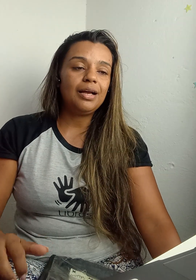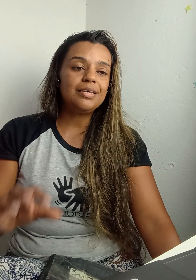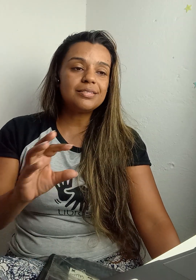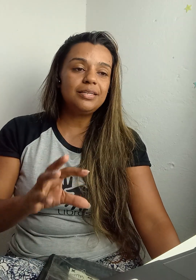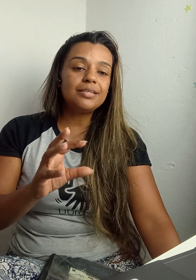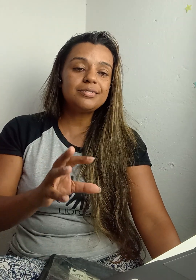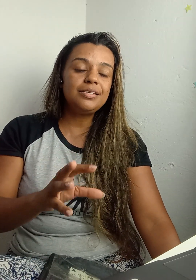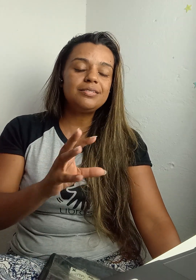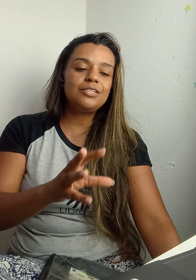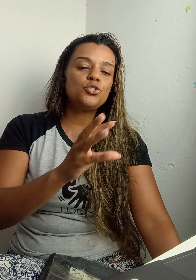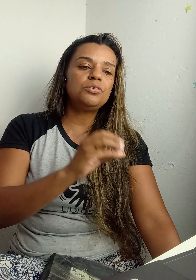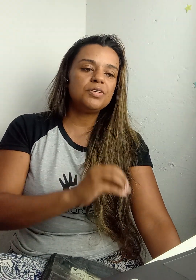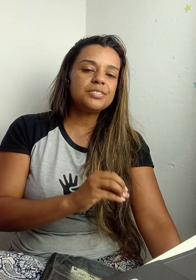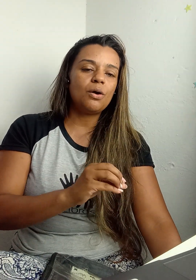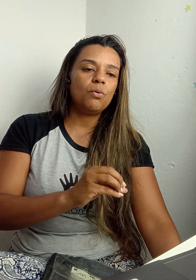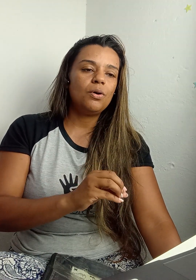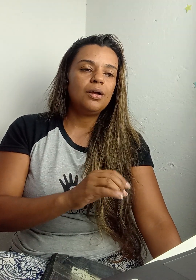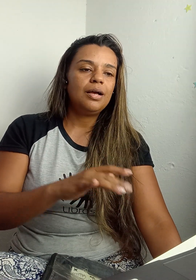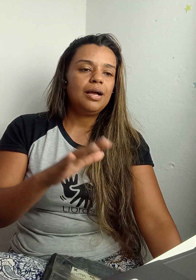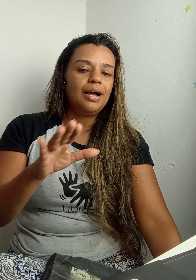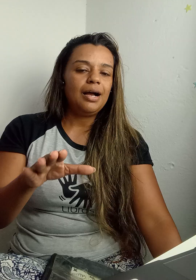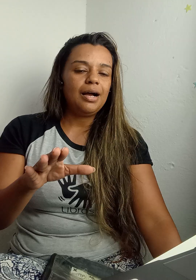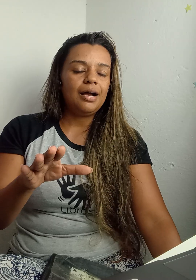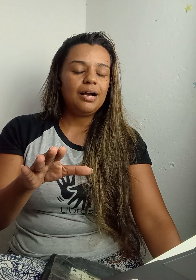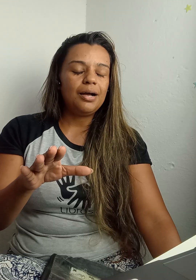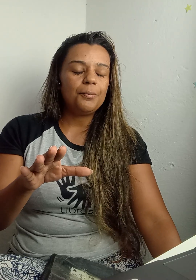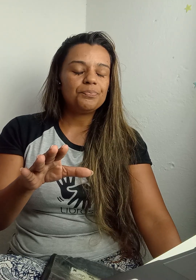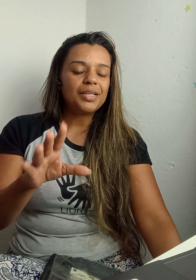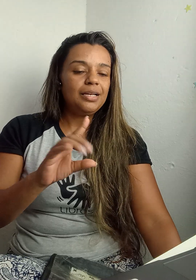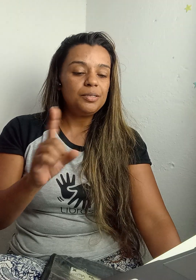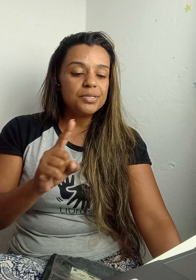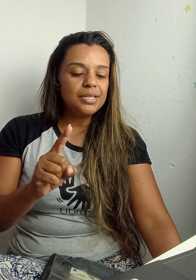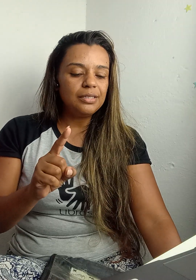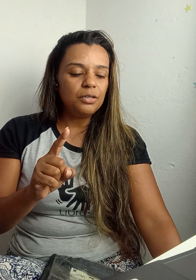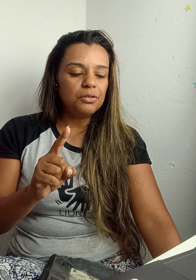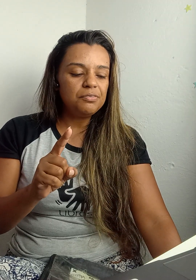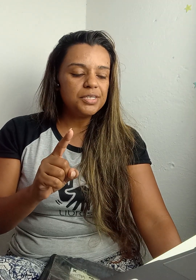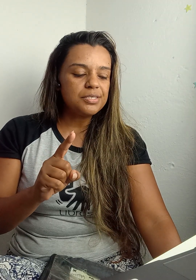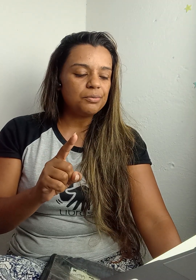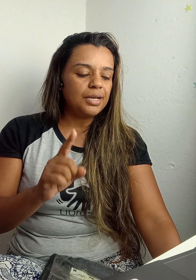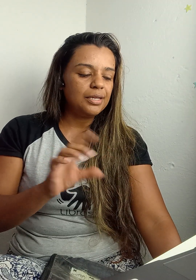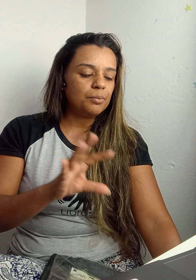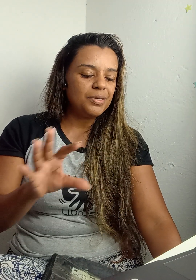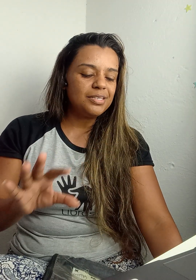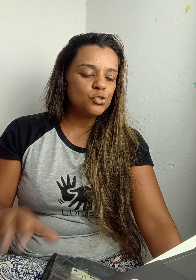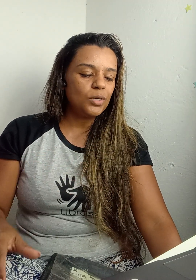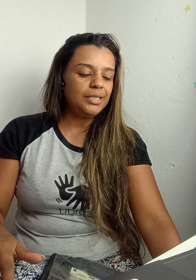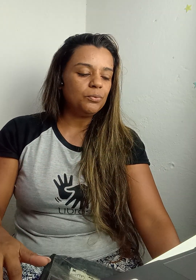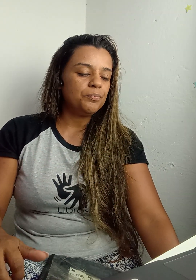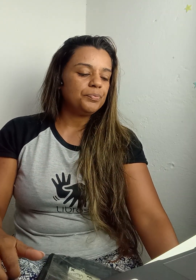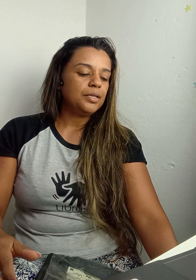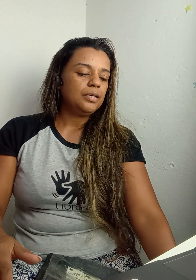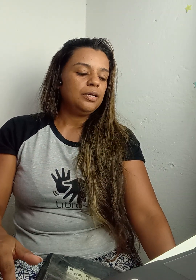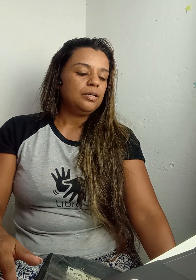A escrita sim existe universal. A Libras ela não é universal, tá? Cada país tem a sua língua.